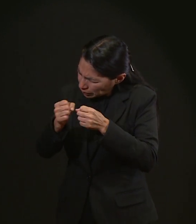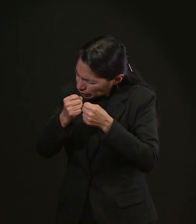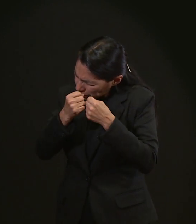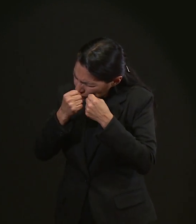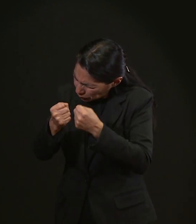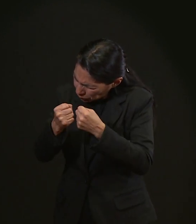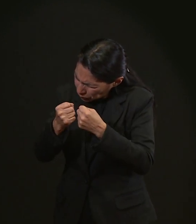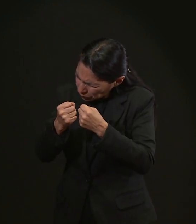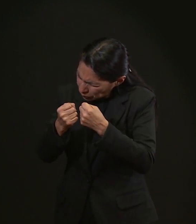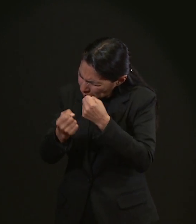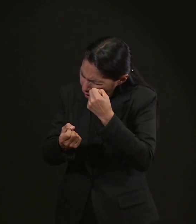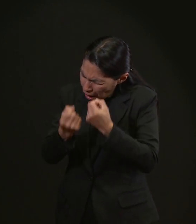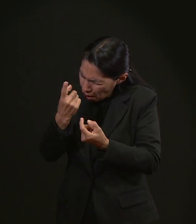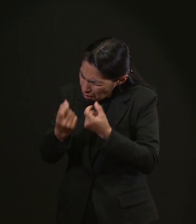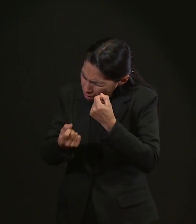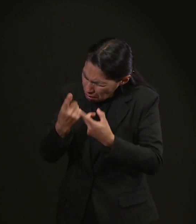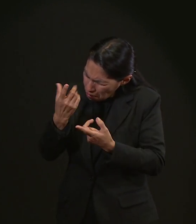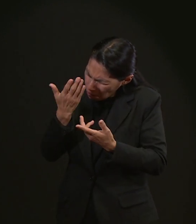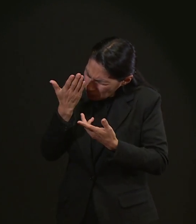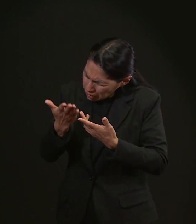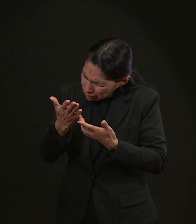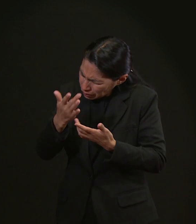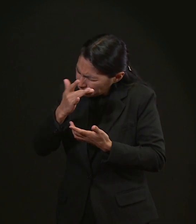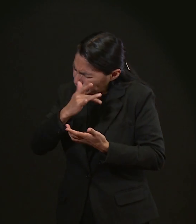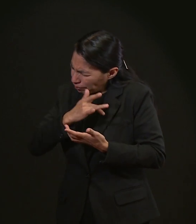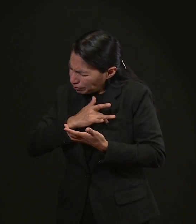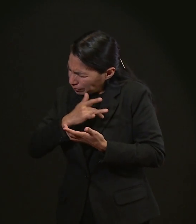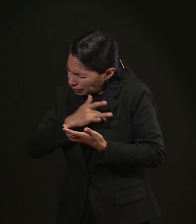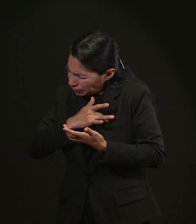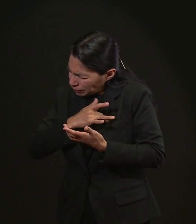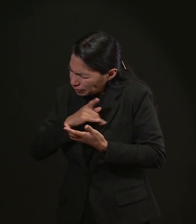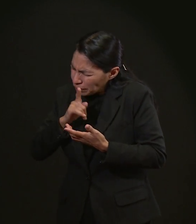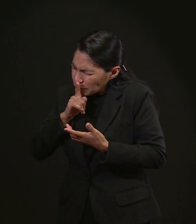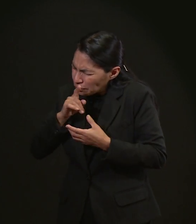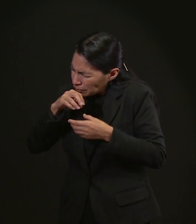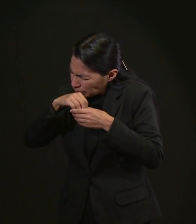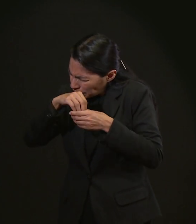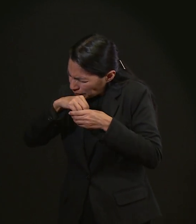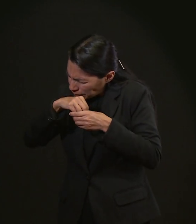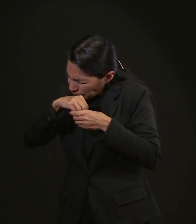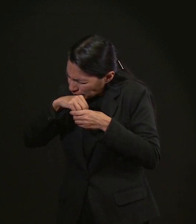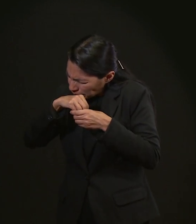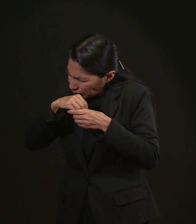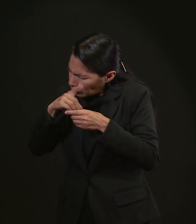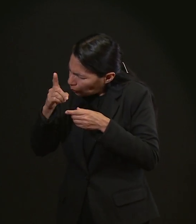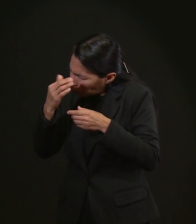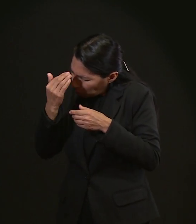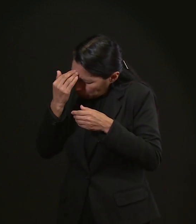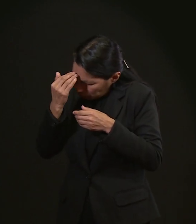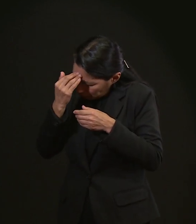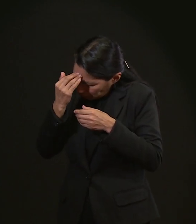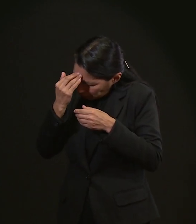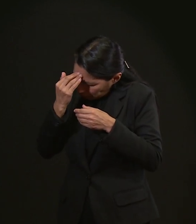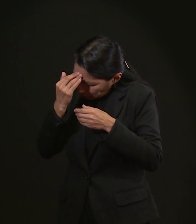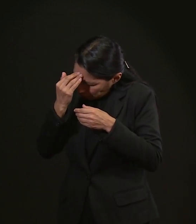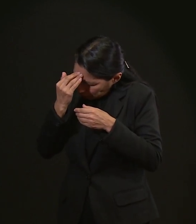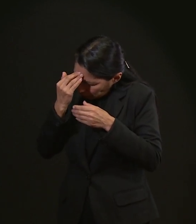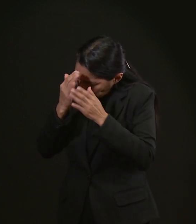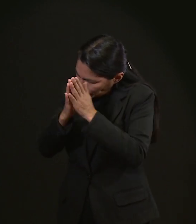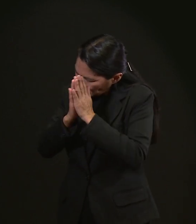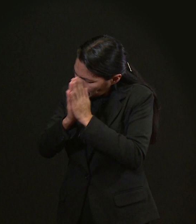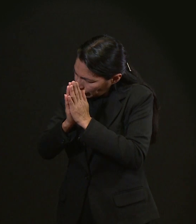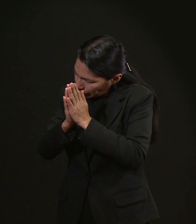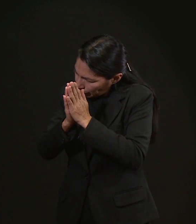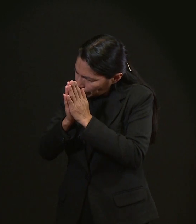sin duda también se han quedado muchas peticiones en nuestros corazones muy íntimas pero que tú los conoces